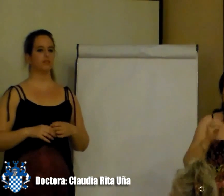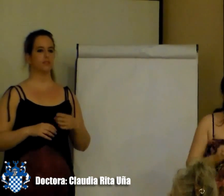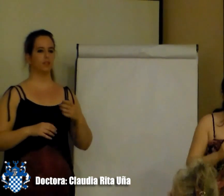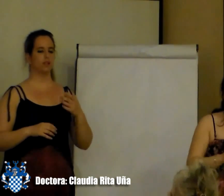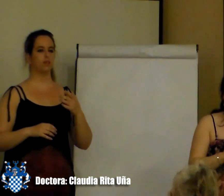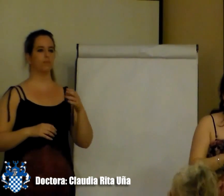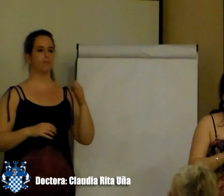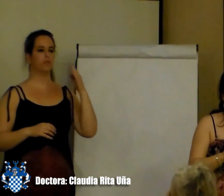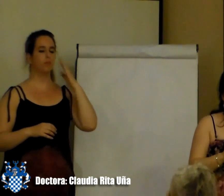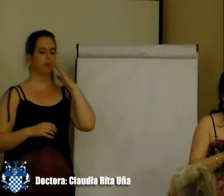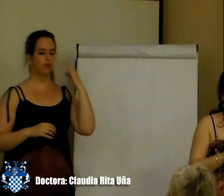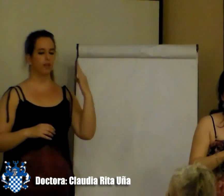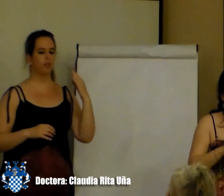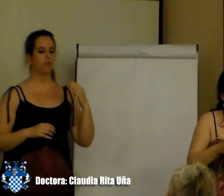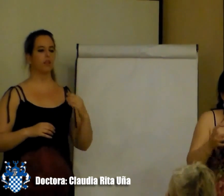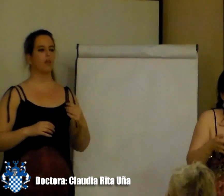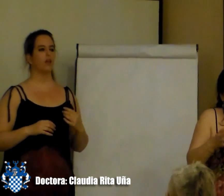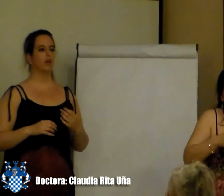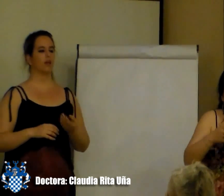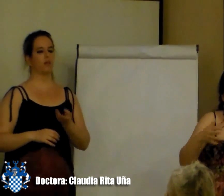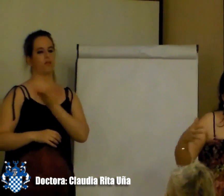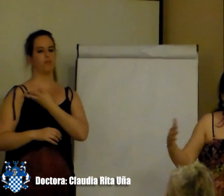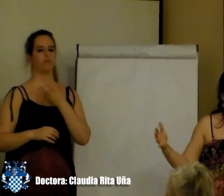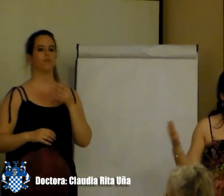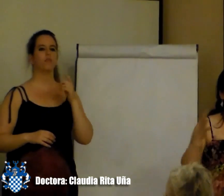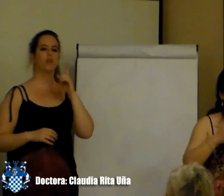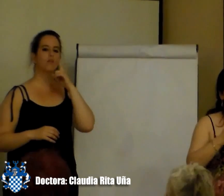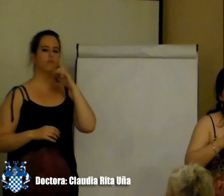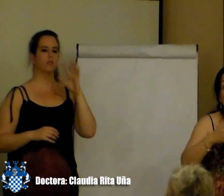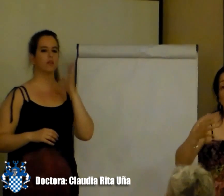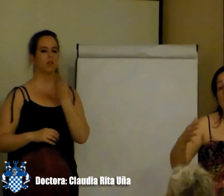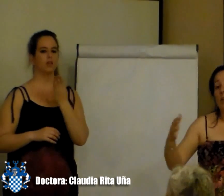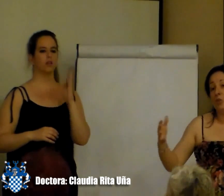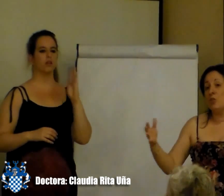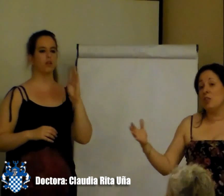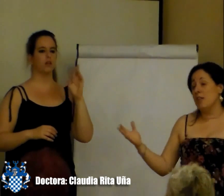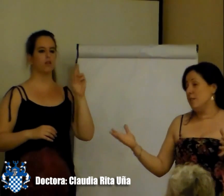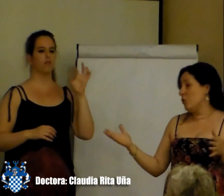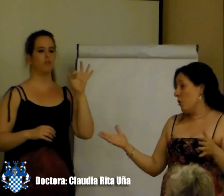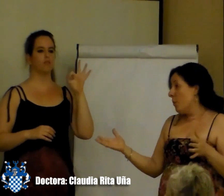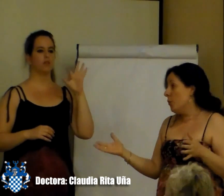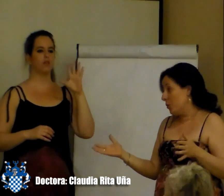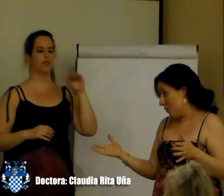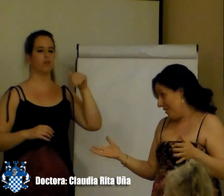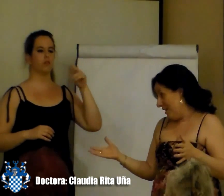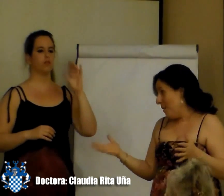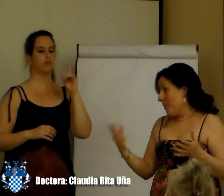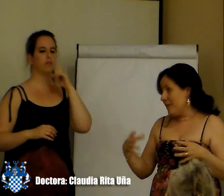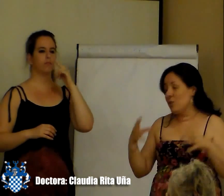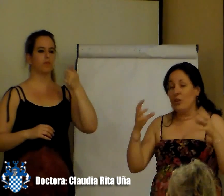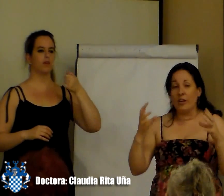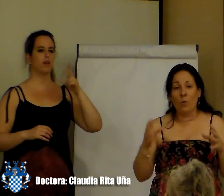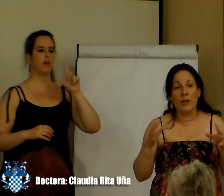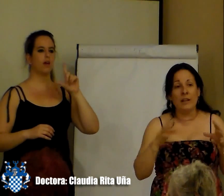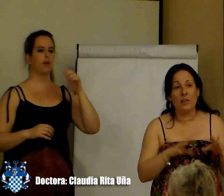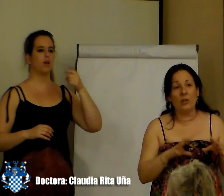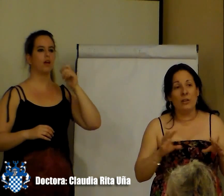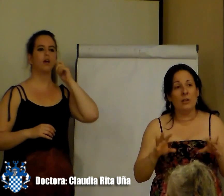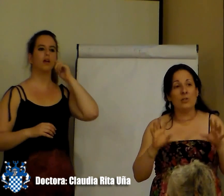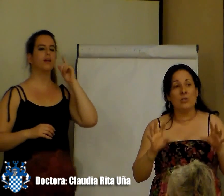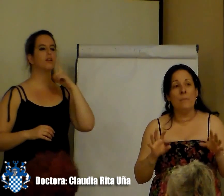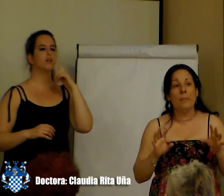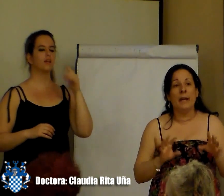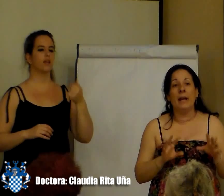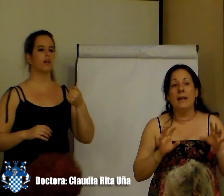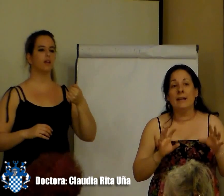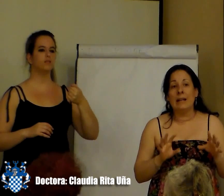el médico lo considere con fibromialgia, no es necesario que en todas las consultas tenga los 11 de 18 puntos. Por eso recuerden que